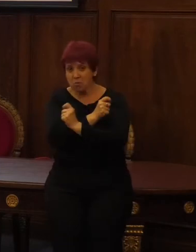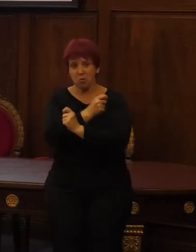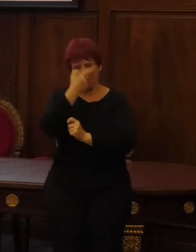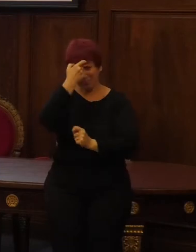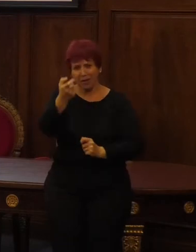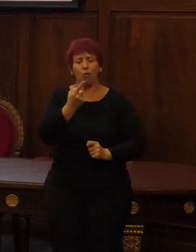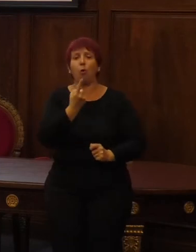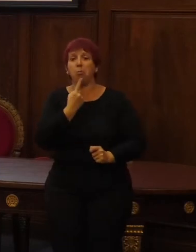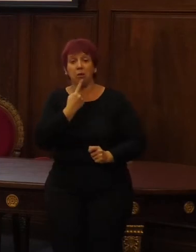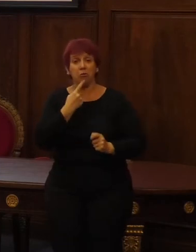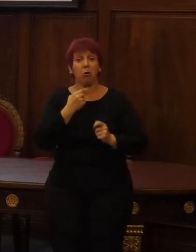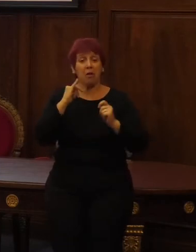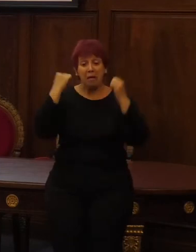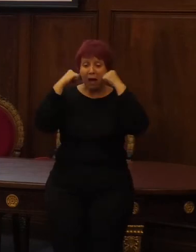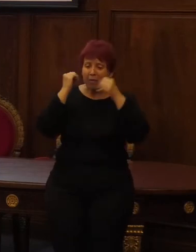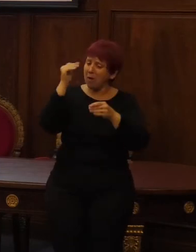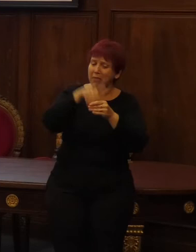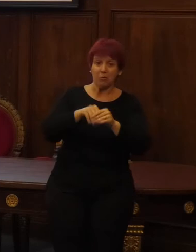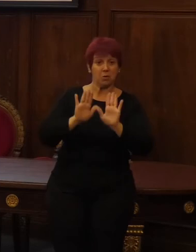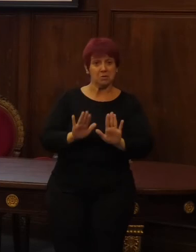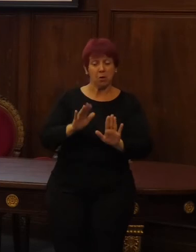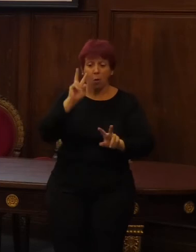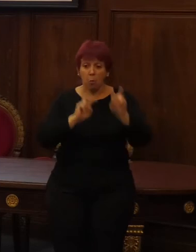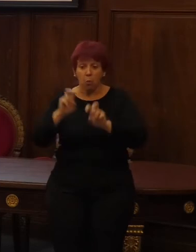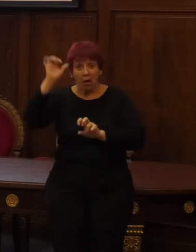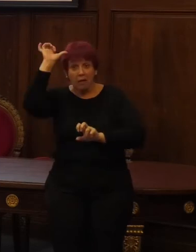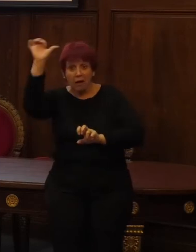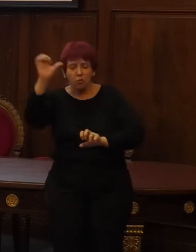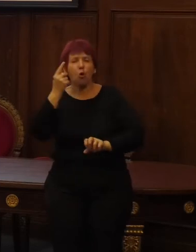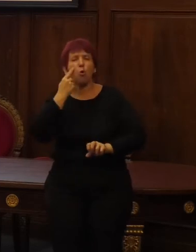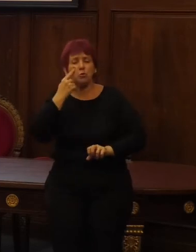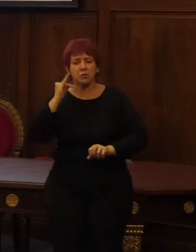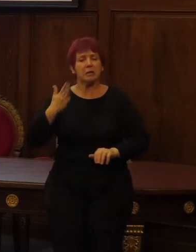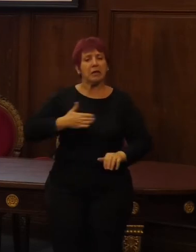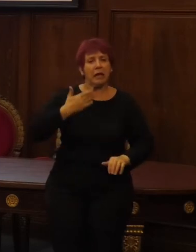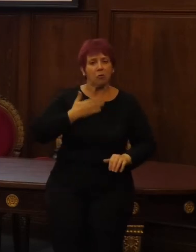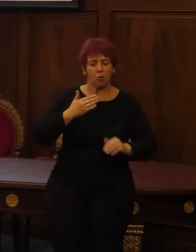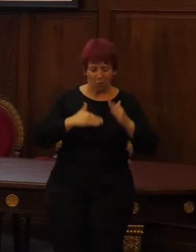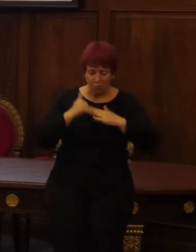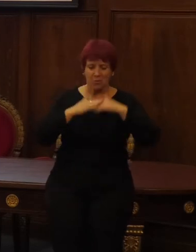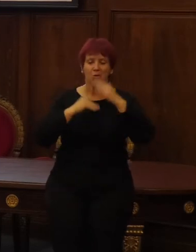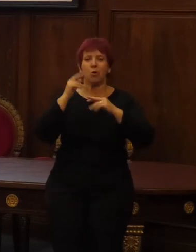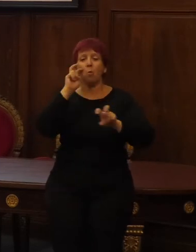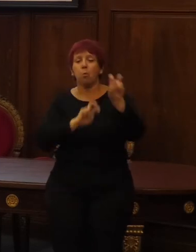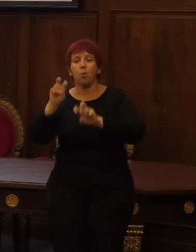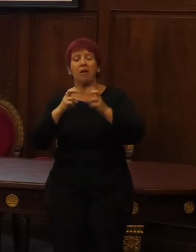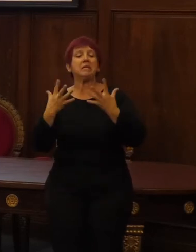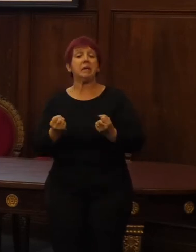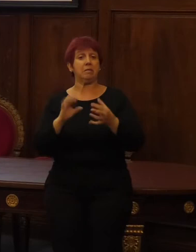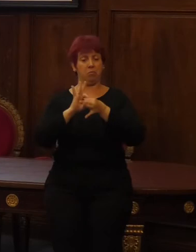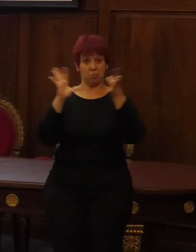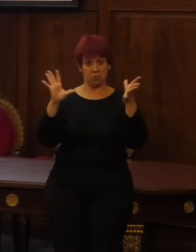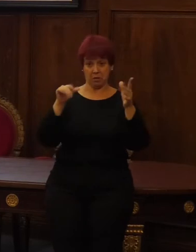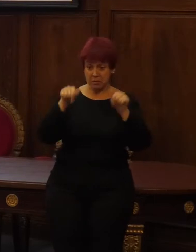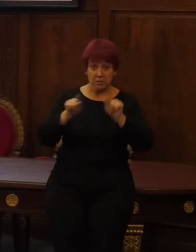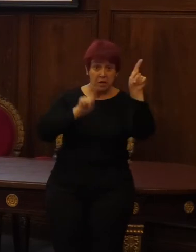técnico, académico y político, de estrategias de conocimientos que reclaman y construyen democracia.